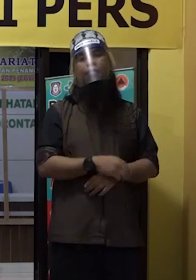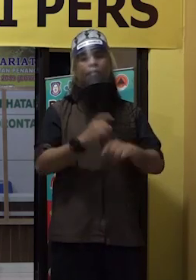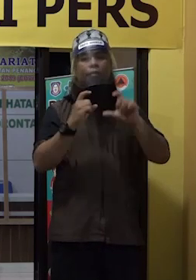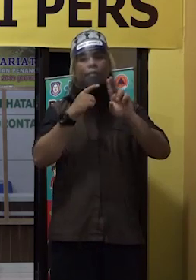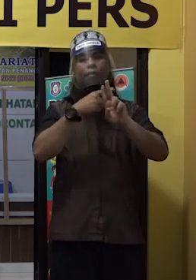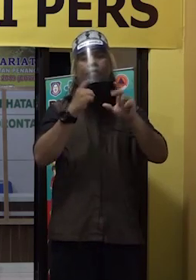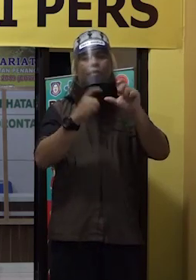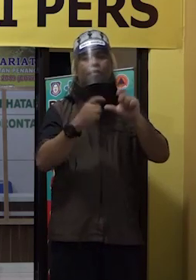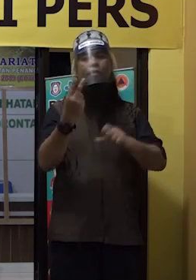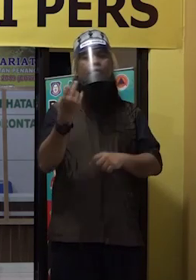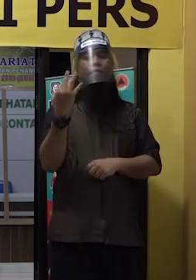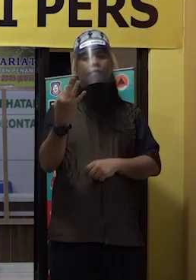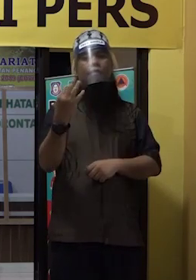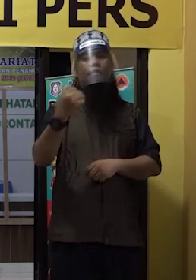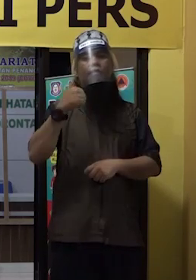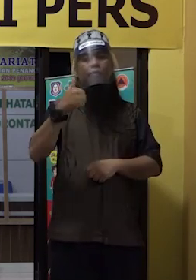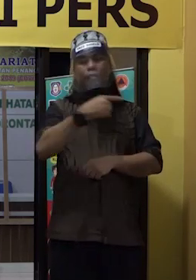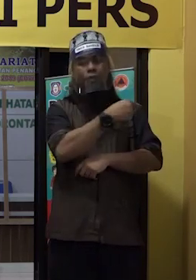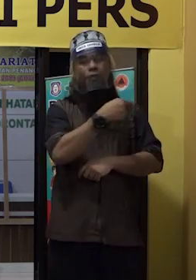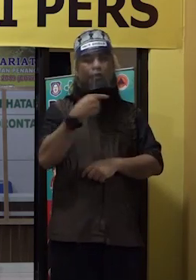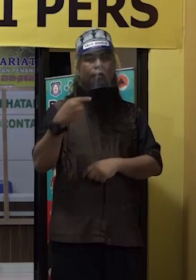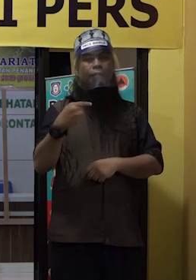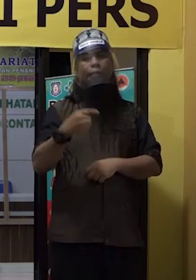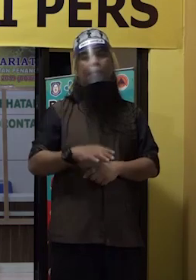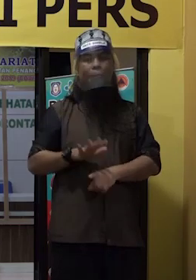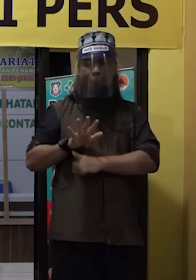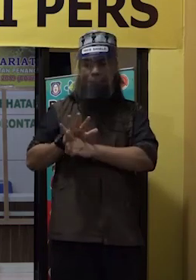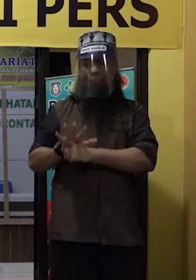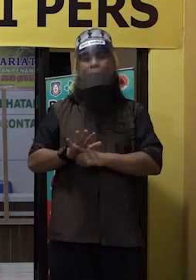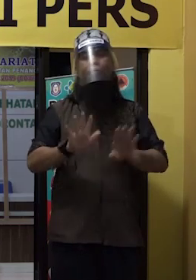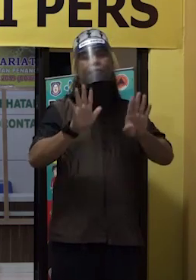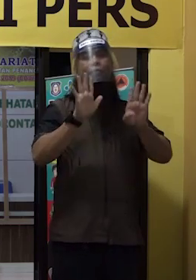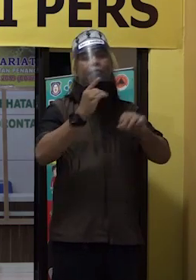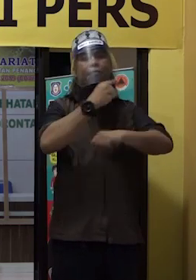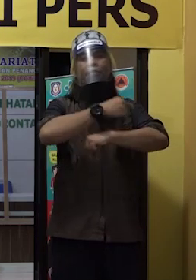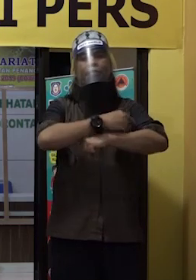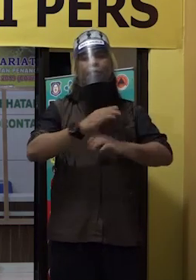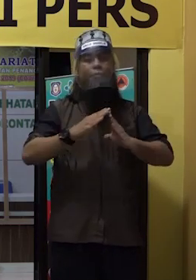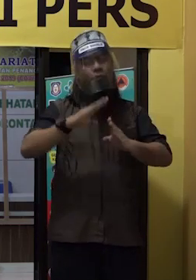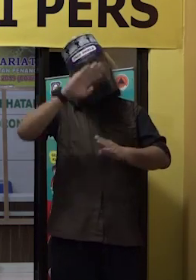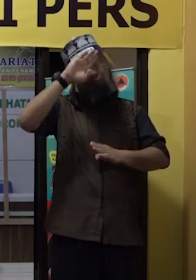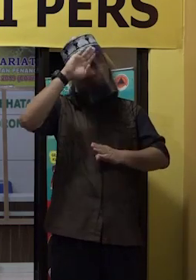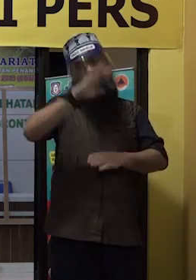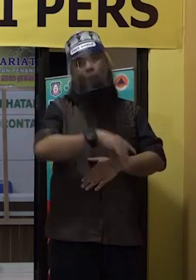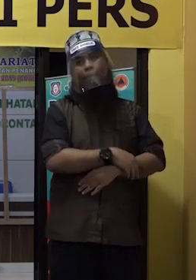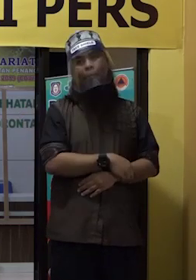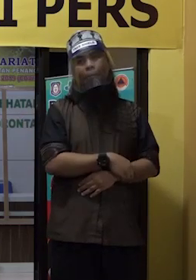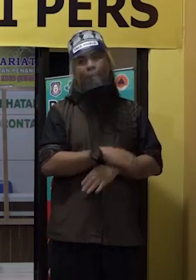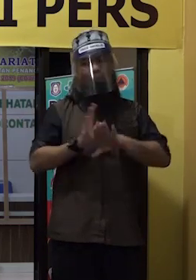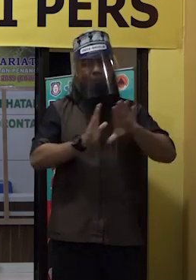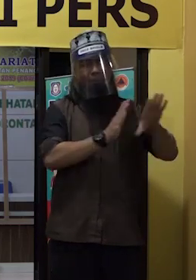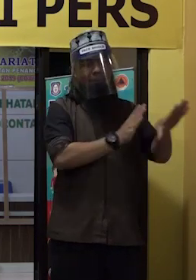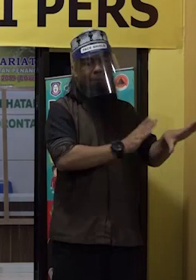yang kedua dan ketiga PCR-nya negatif, dirawat selama 9 hari. Yang berikutnya yang sembuh